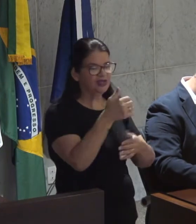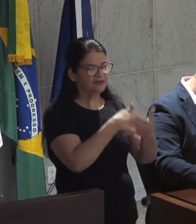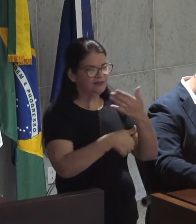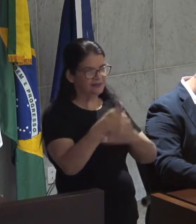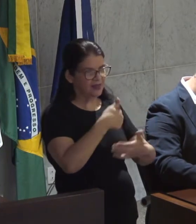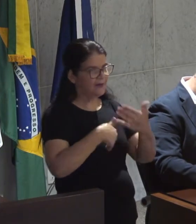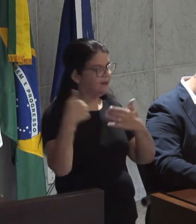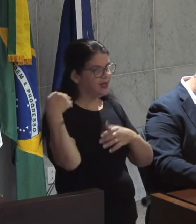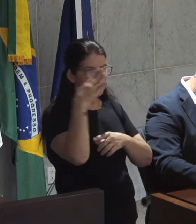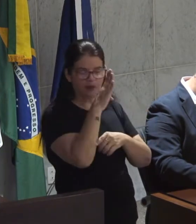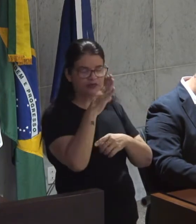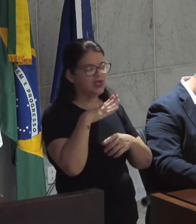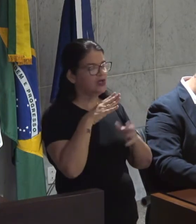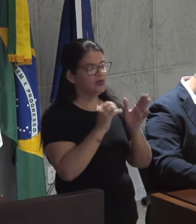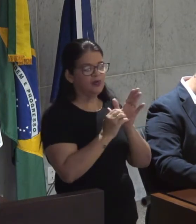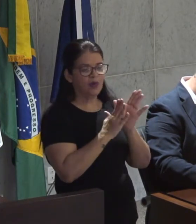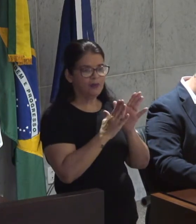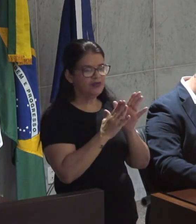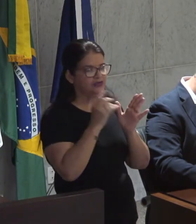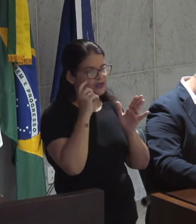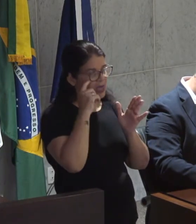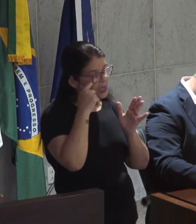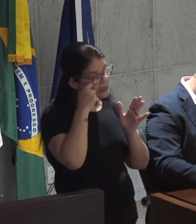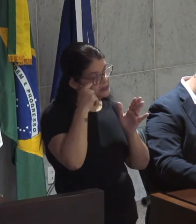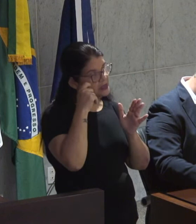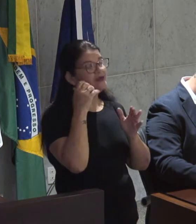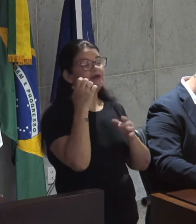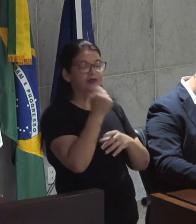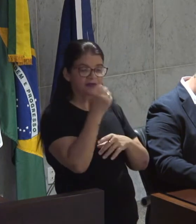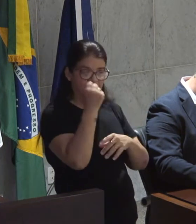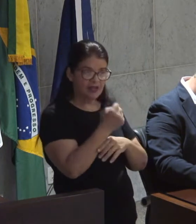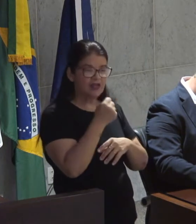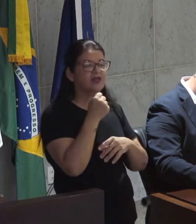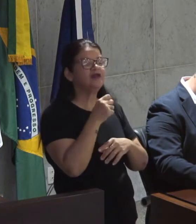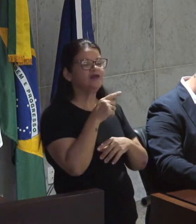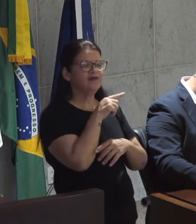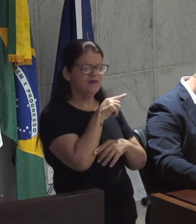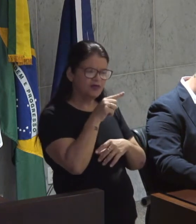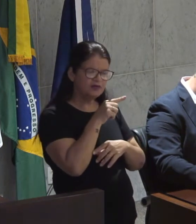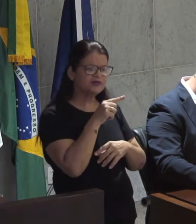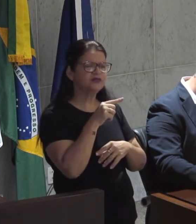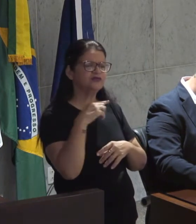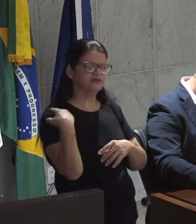não mexesse na Previdência, vocês foram fundamentais e estão sendo nesse momento.